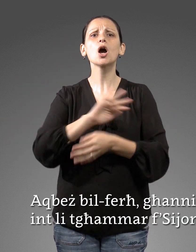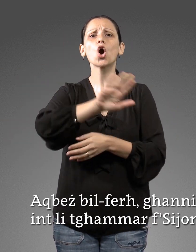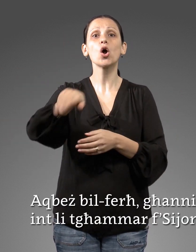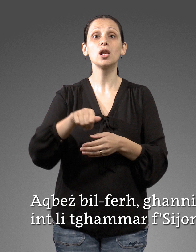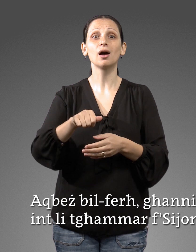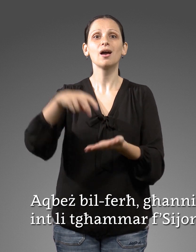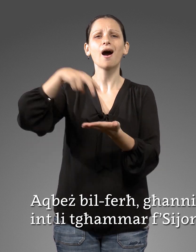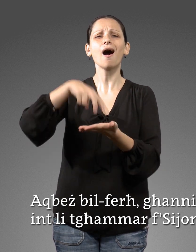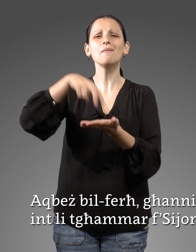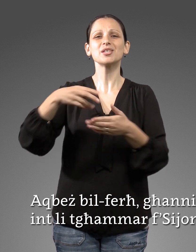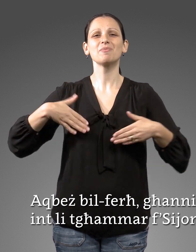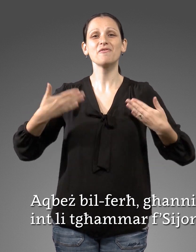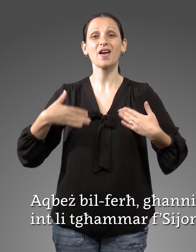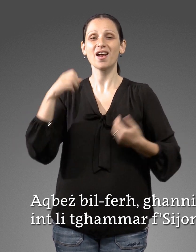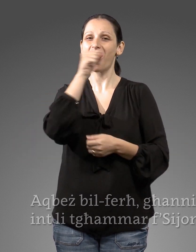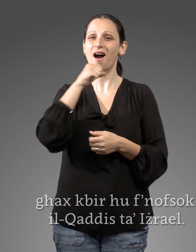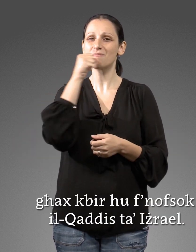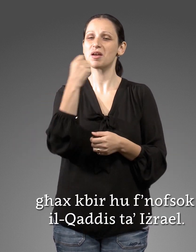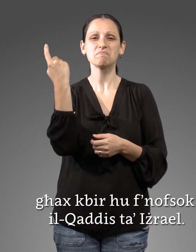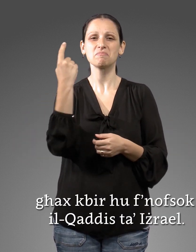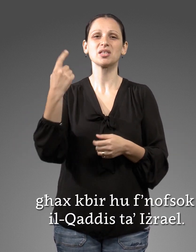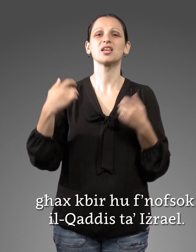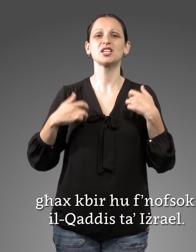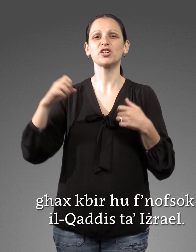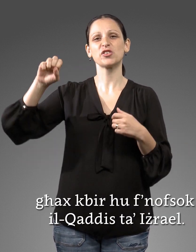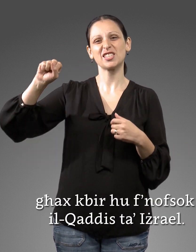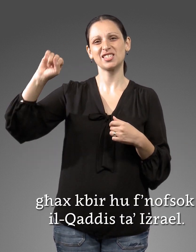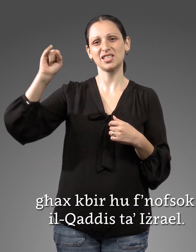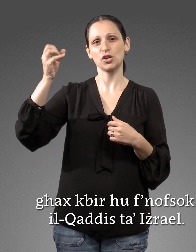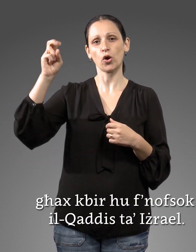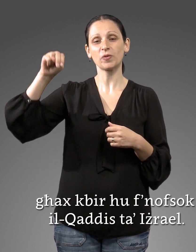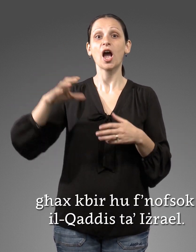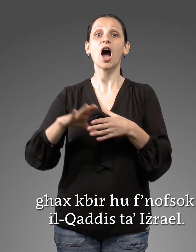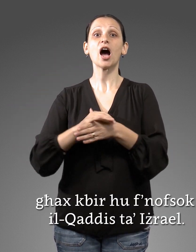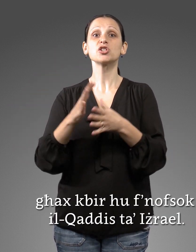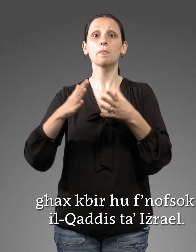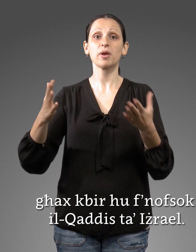għanni Int li ta' marf-sion Għax gbijru f-nofsok il-qaddista Izrael